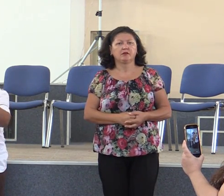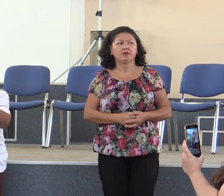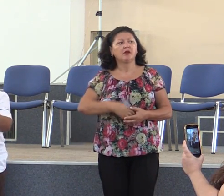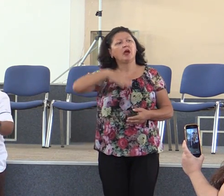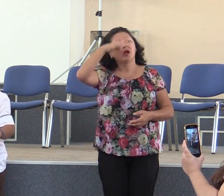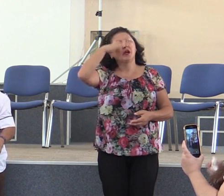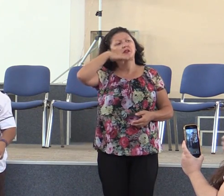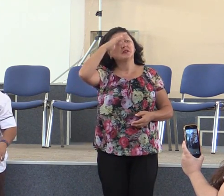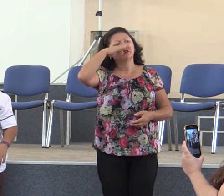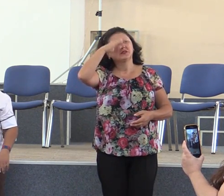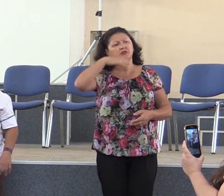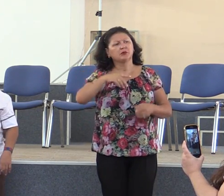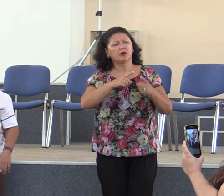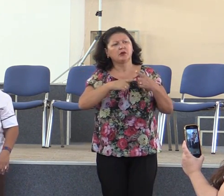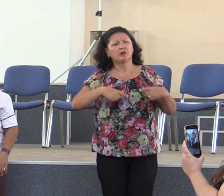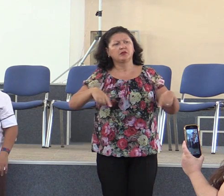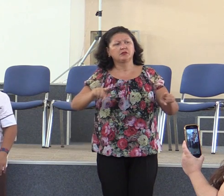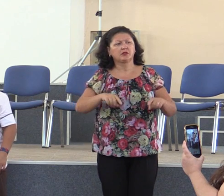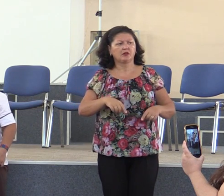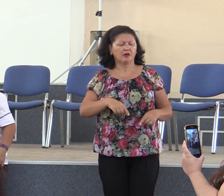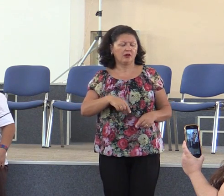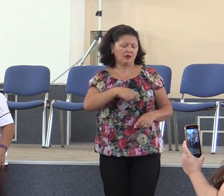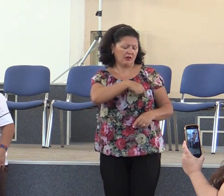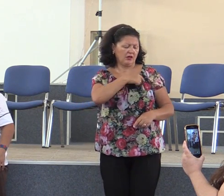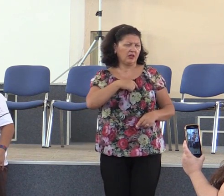Ziua noastră, în inima noastră,